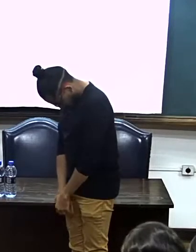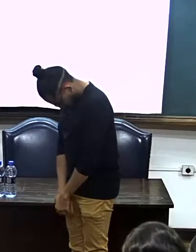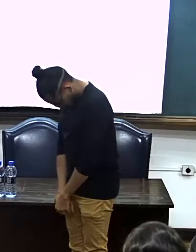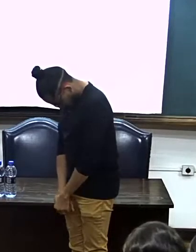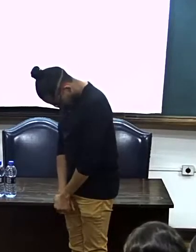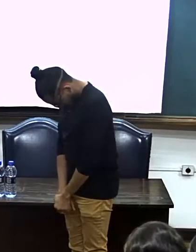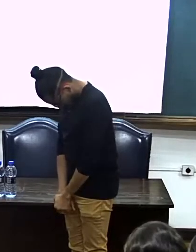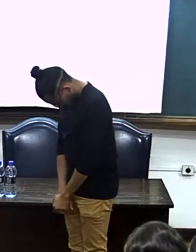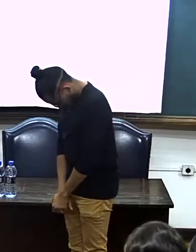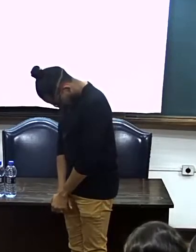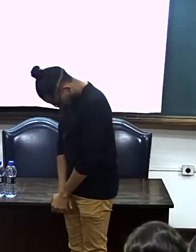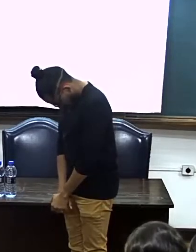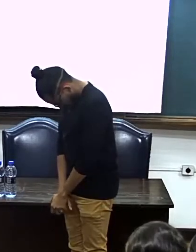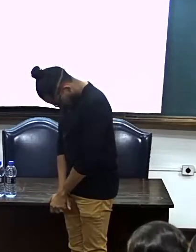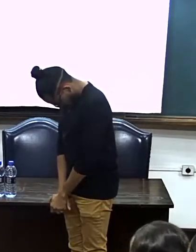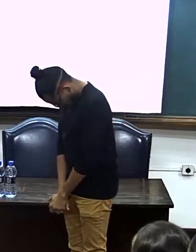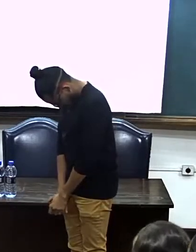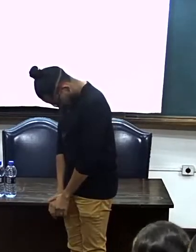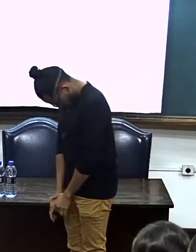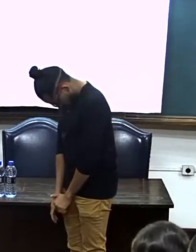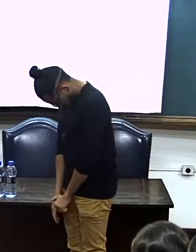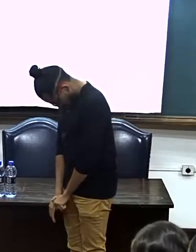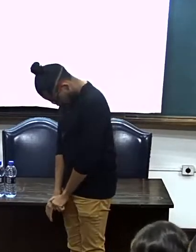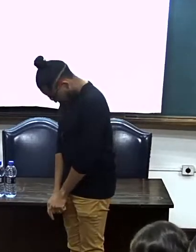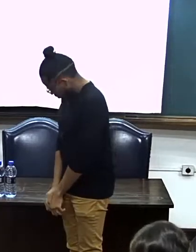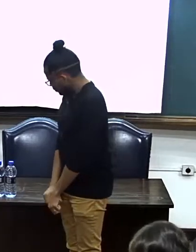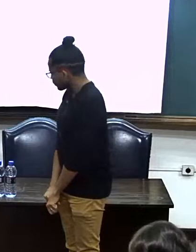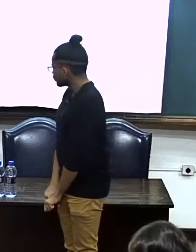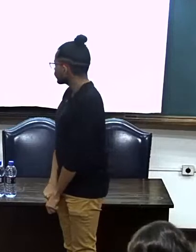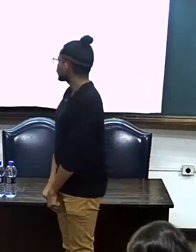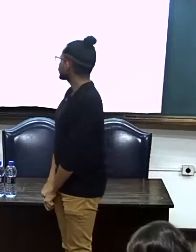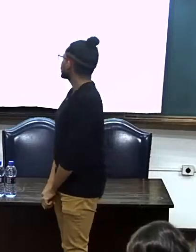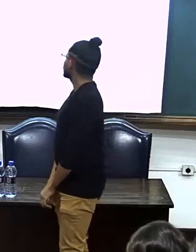da sílaba fonológica aumenta em